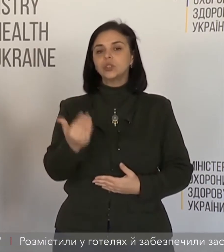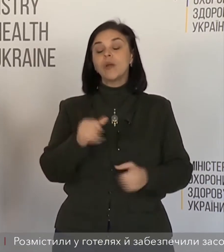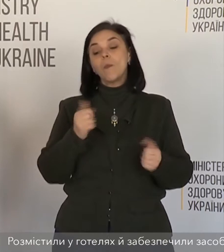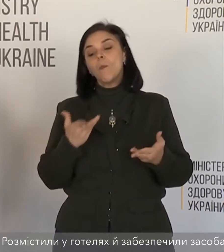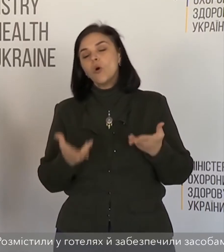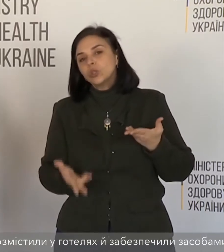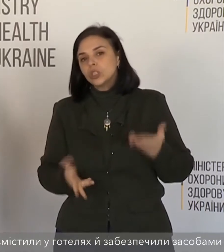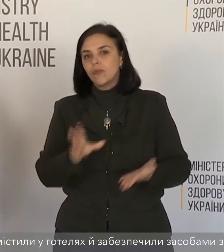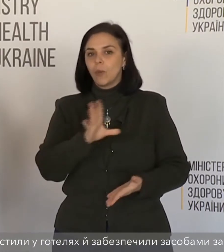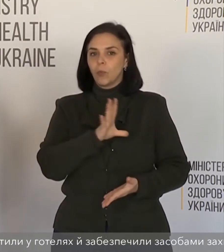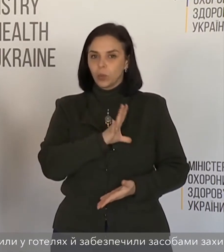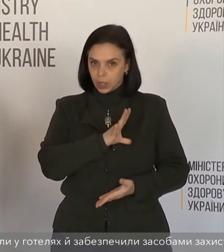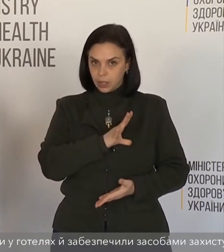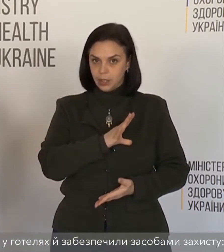були